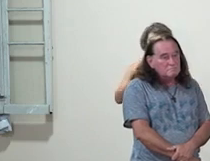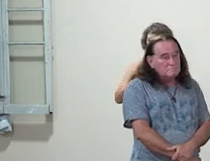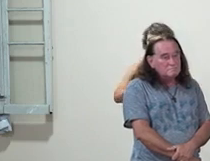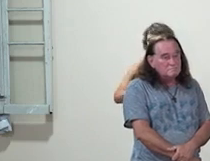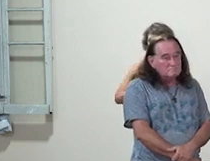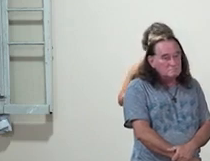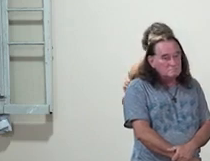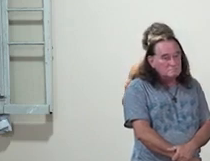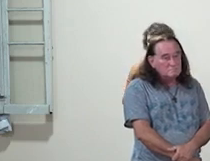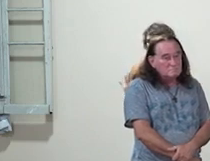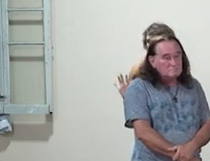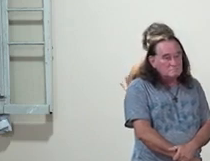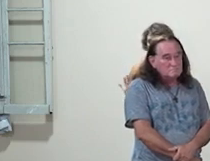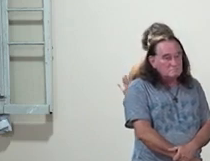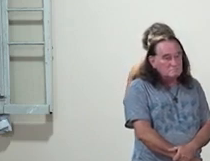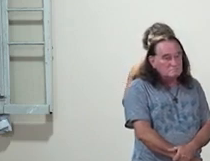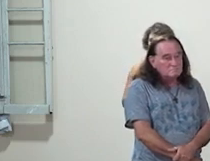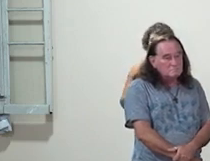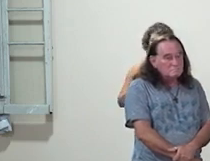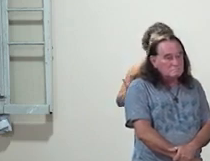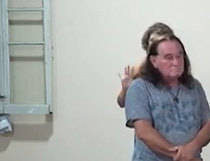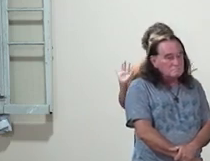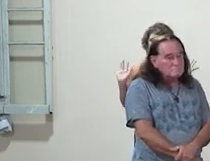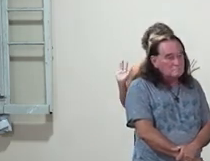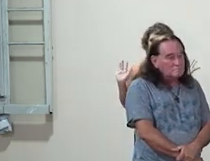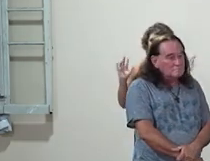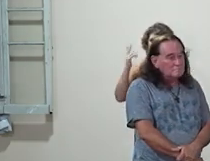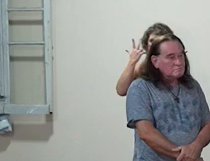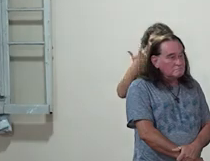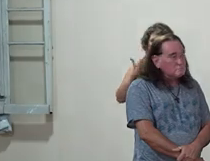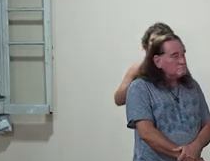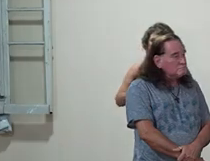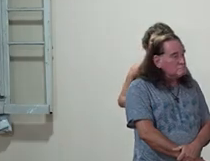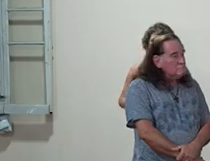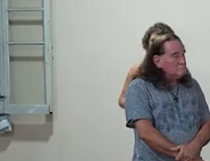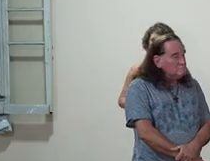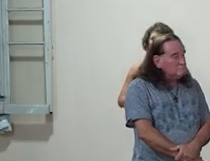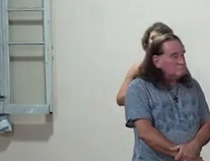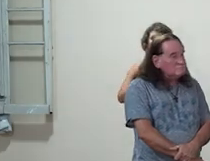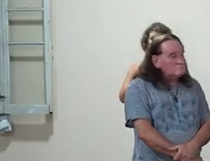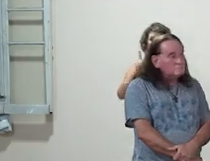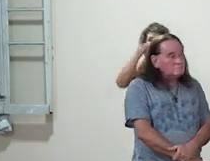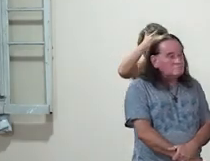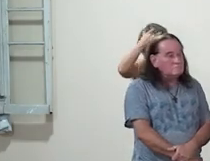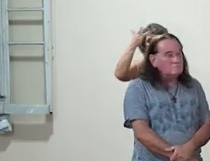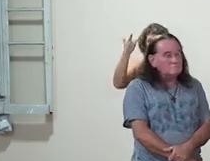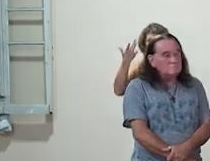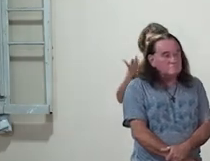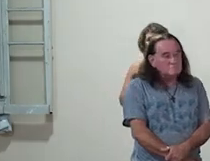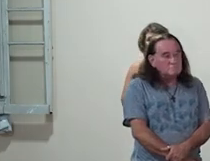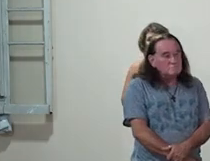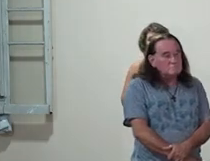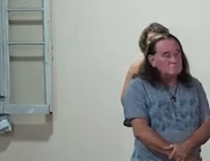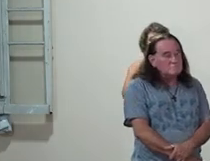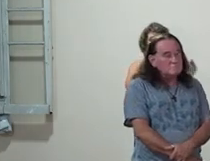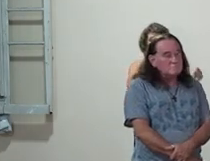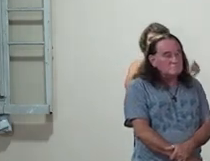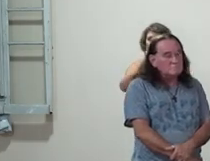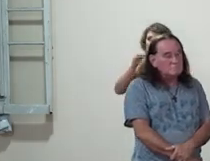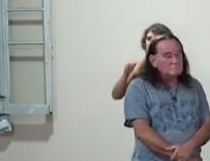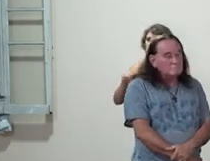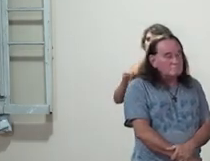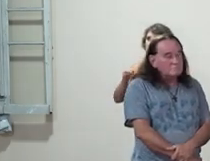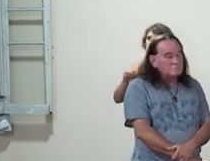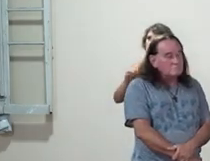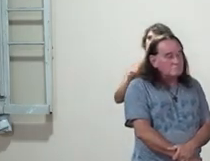não. Sinceramente, não. Né? Estranhamente. Mas essas pessoas se deslocaram algumas